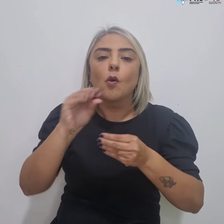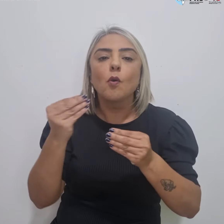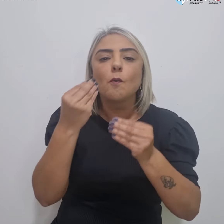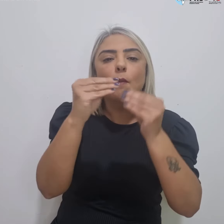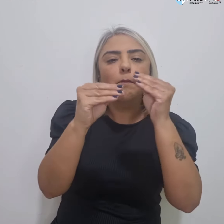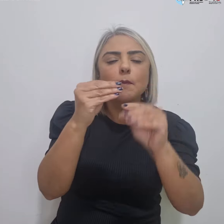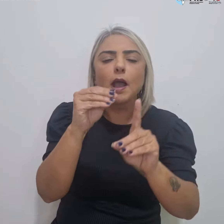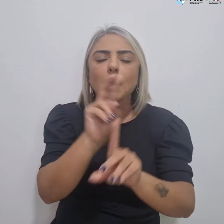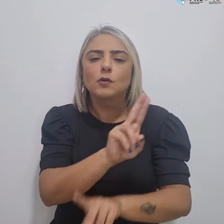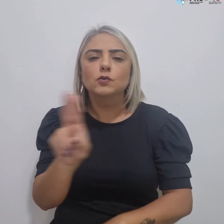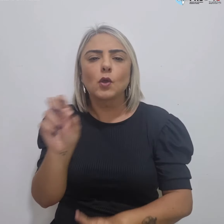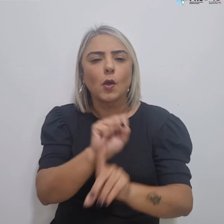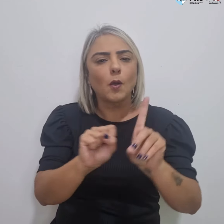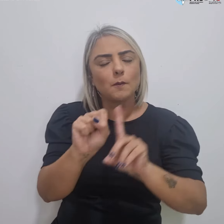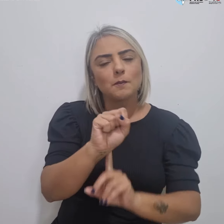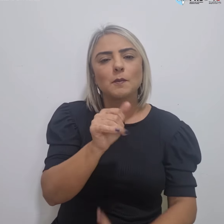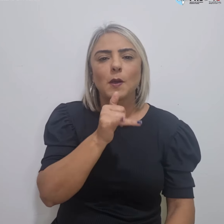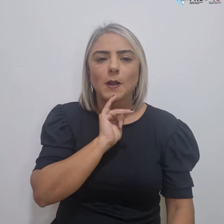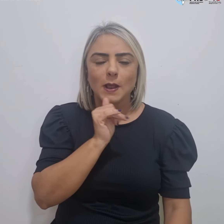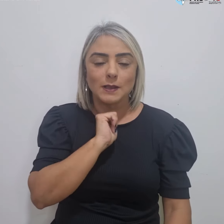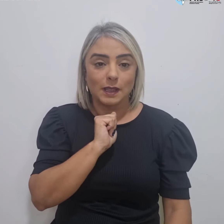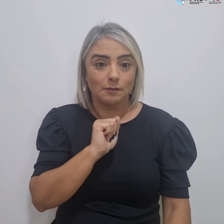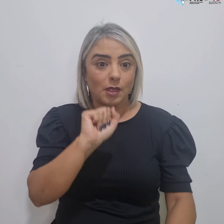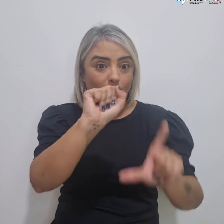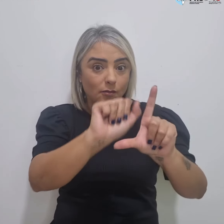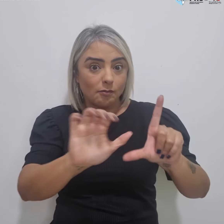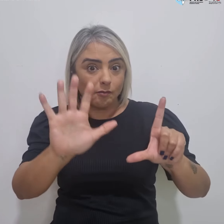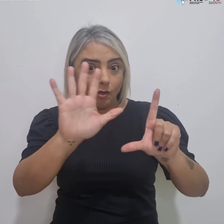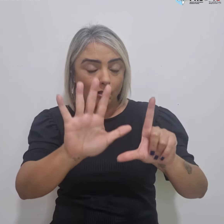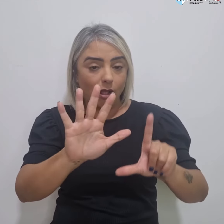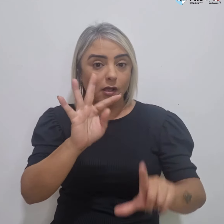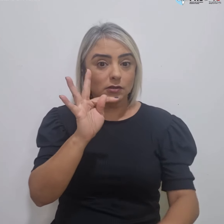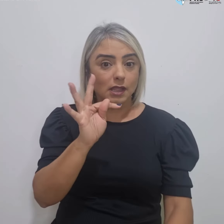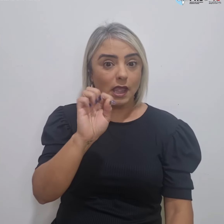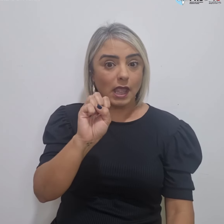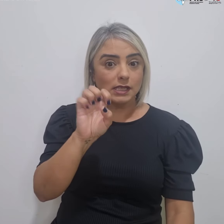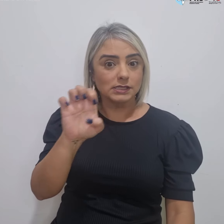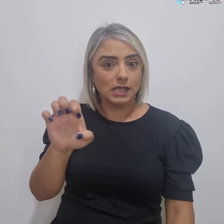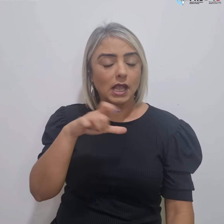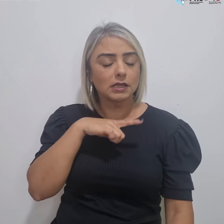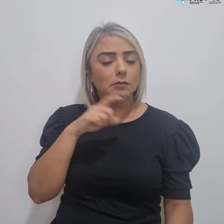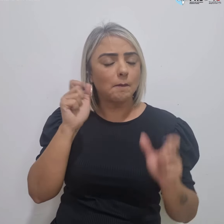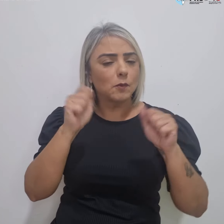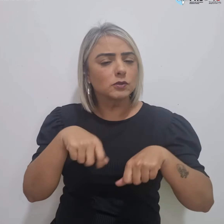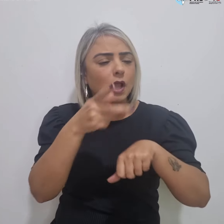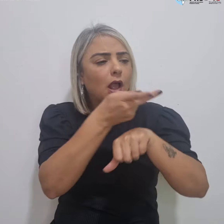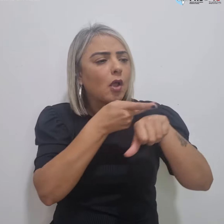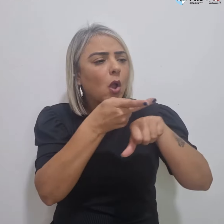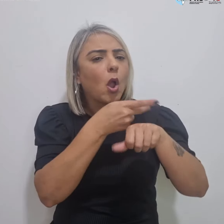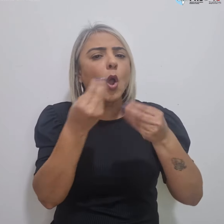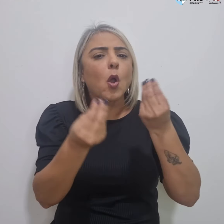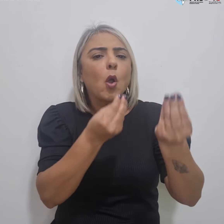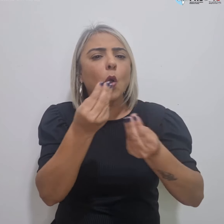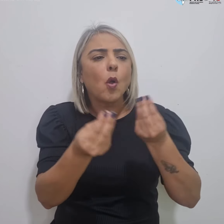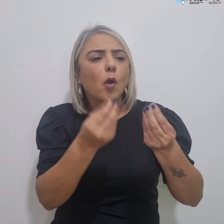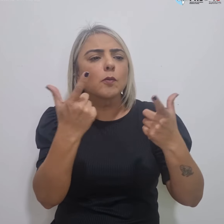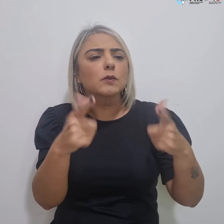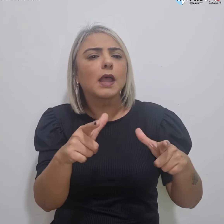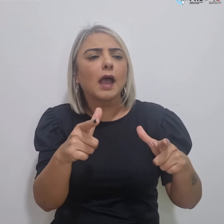No portal do TSE também é possível consultar a situação eleitoral. E